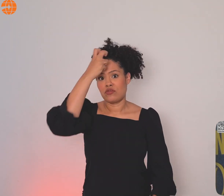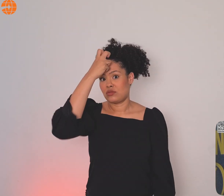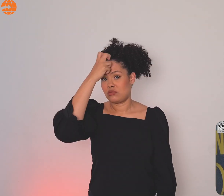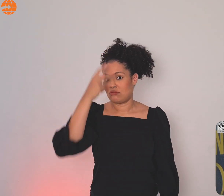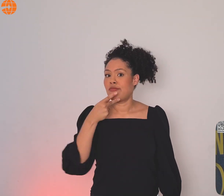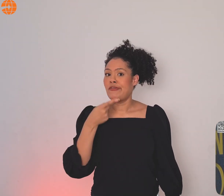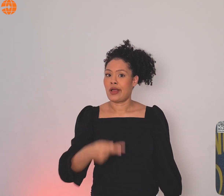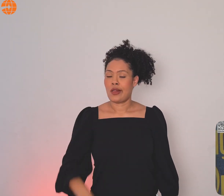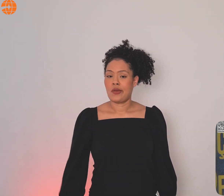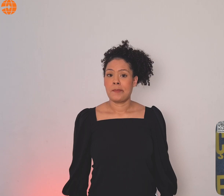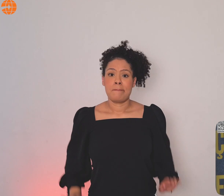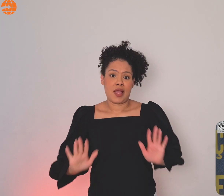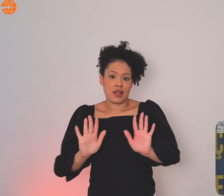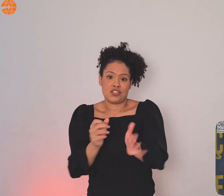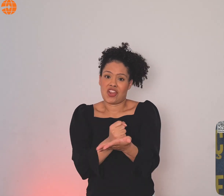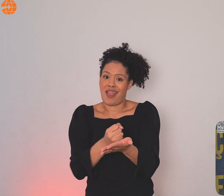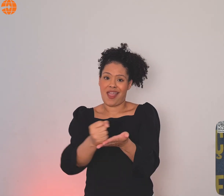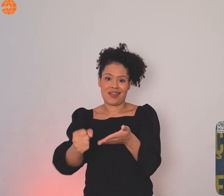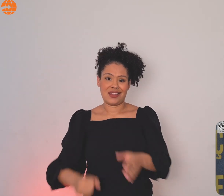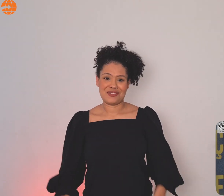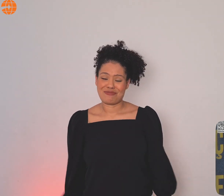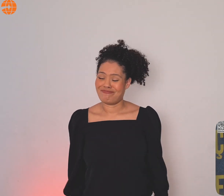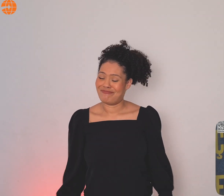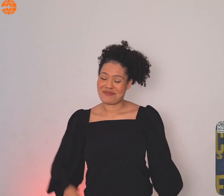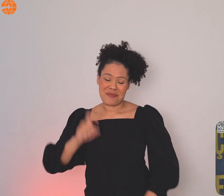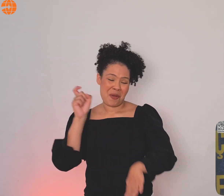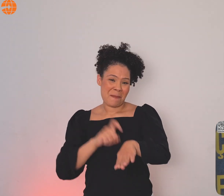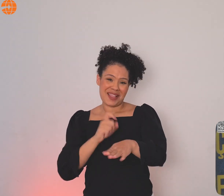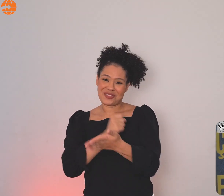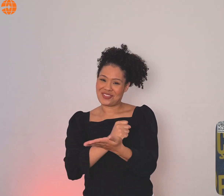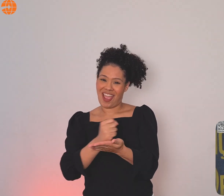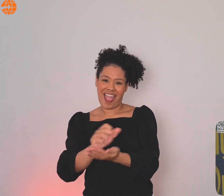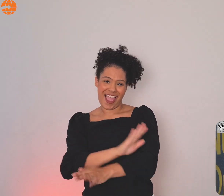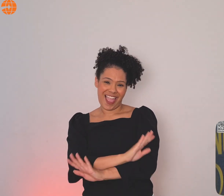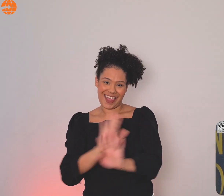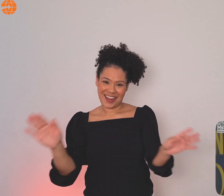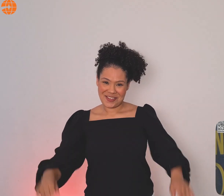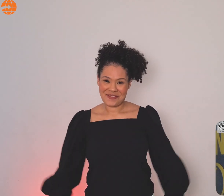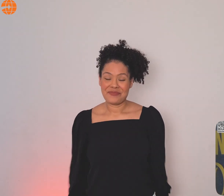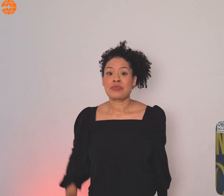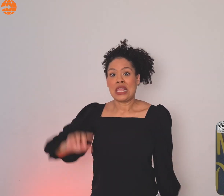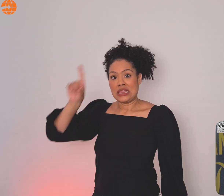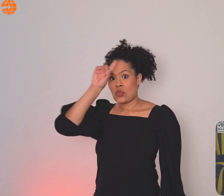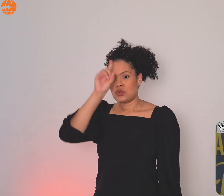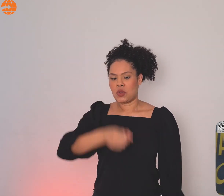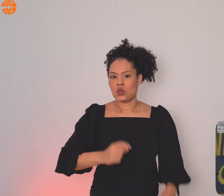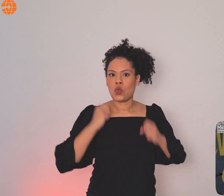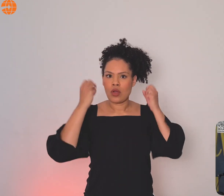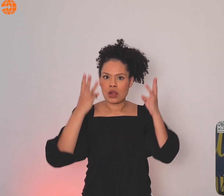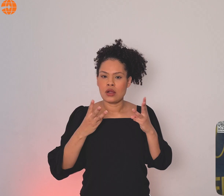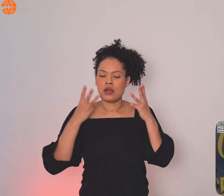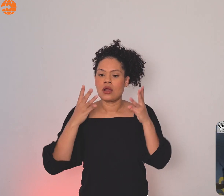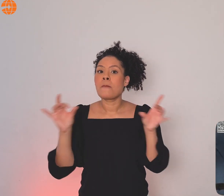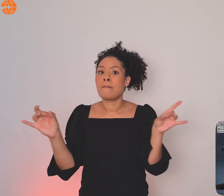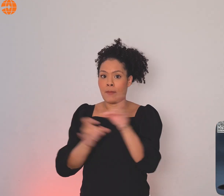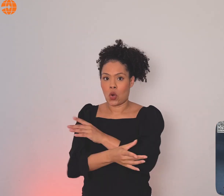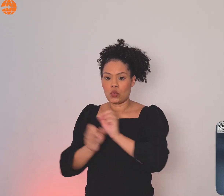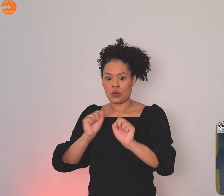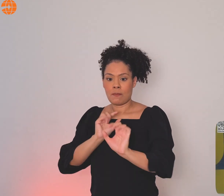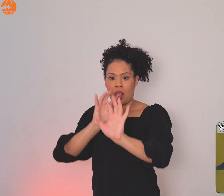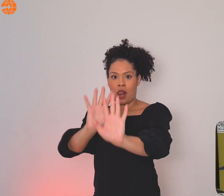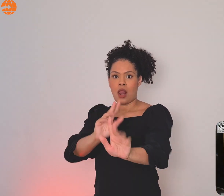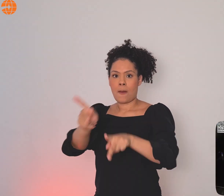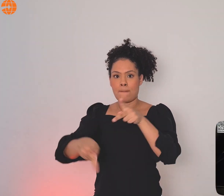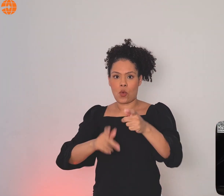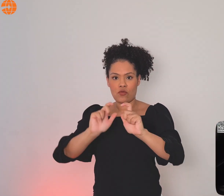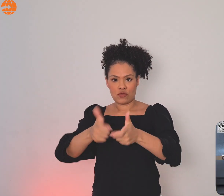Mas era tarde demais. Deus falou: estenda o seu cajado sobre as águas novamente. Quando o povo atravessou, Moisés